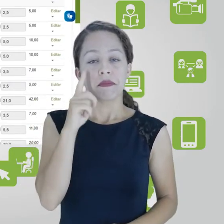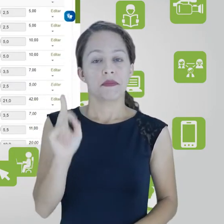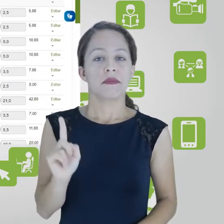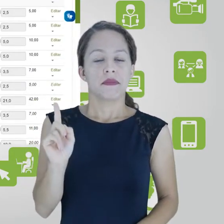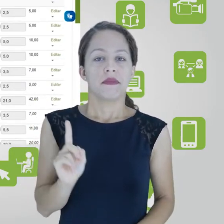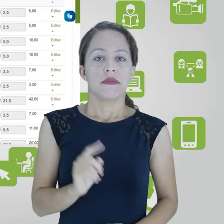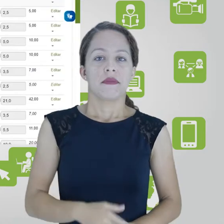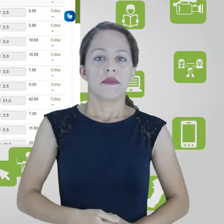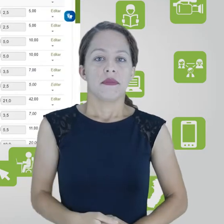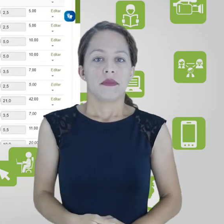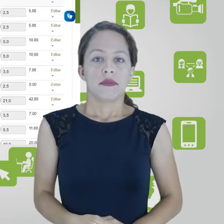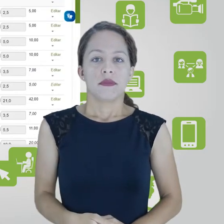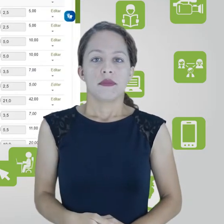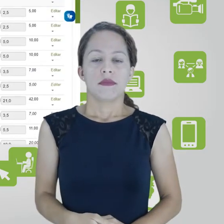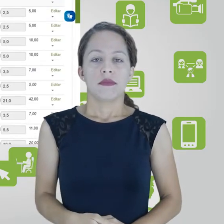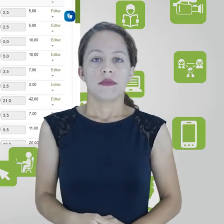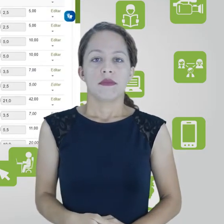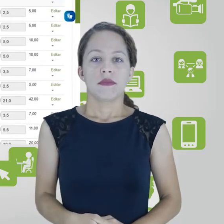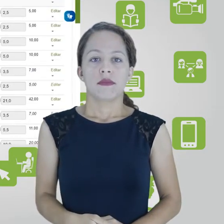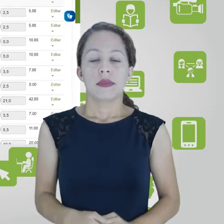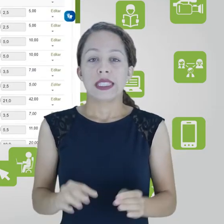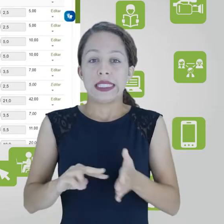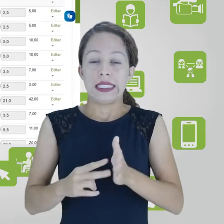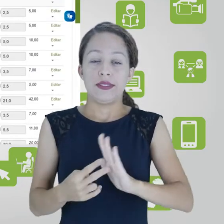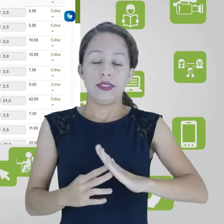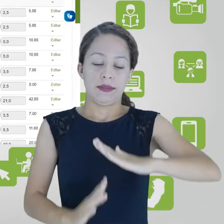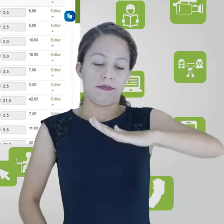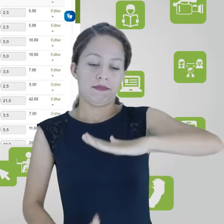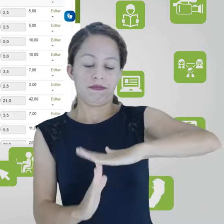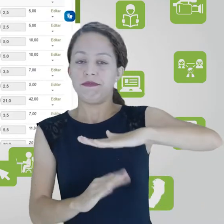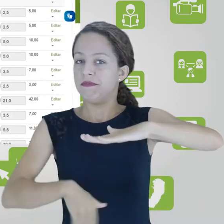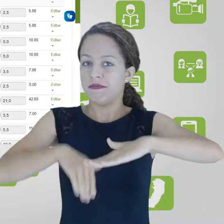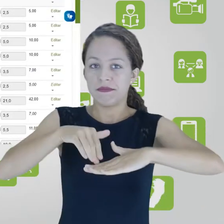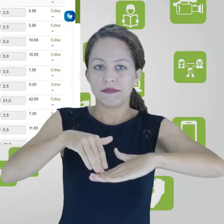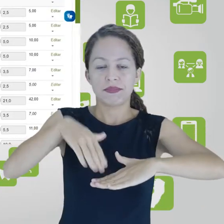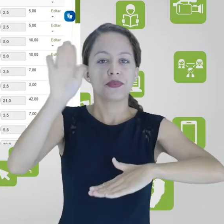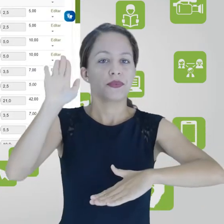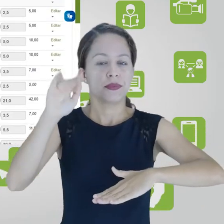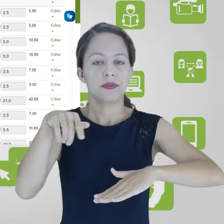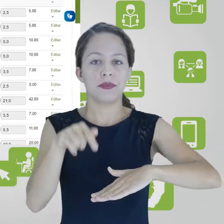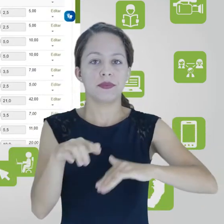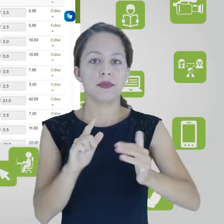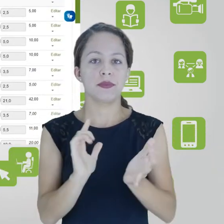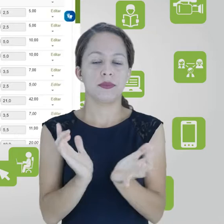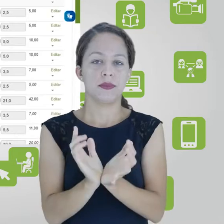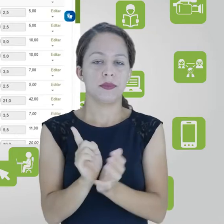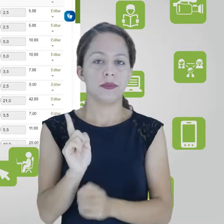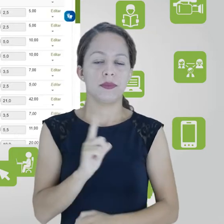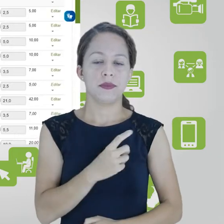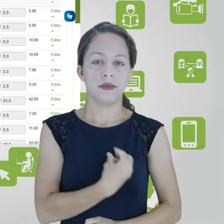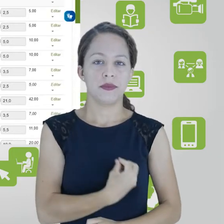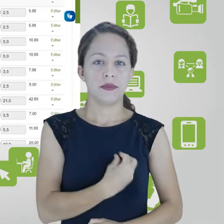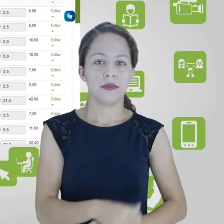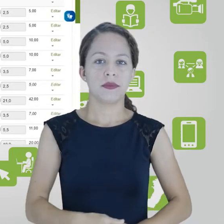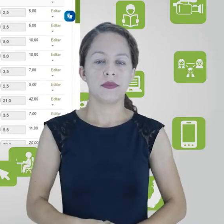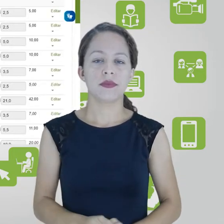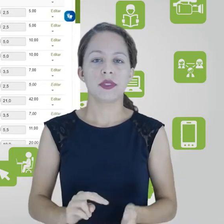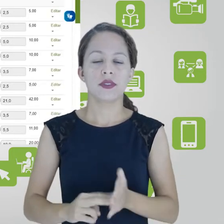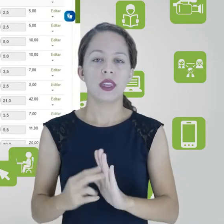pai, o que significa que está acima dessas categorias. Essa categoria eu vou chamar de